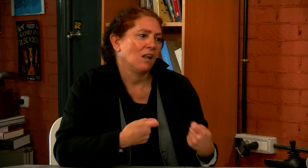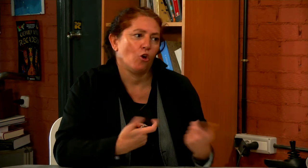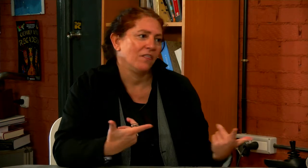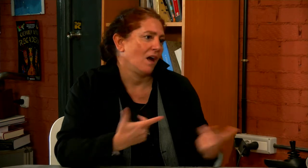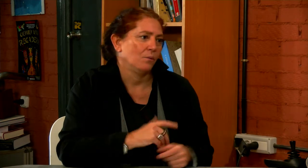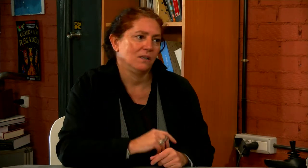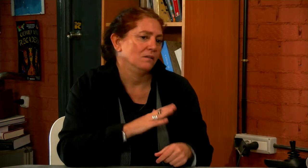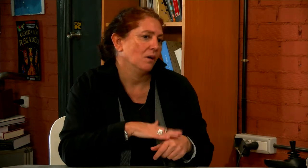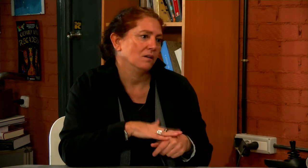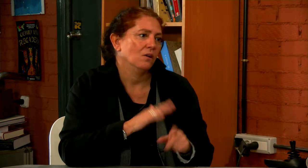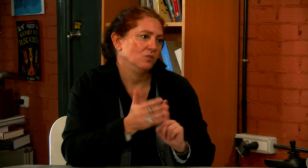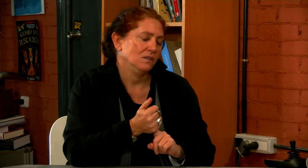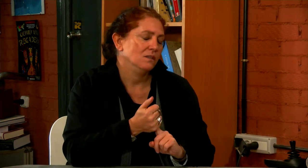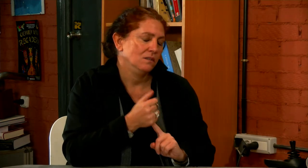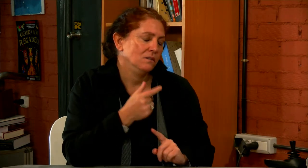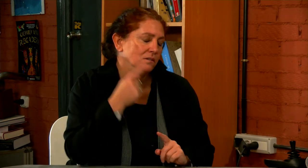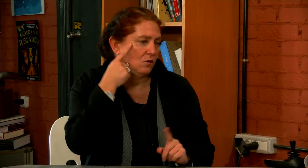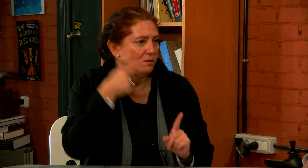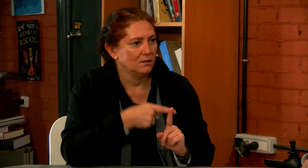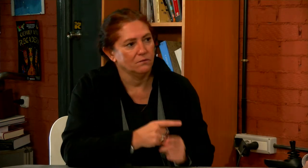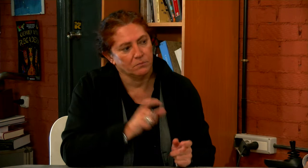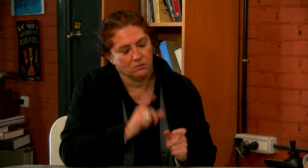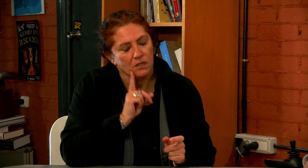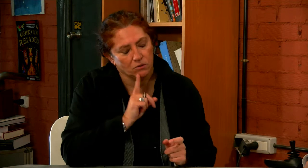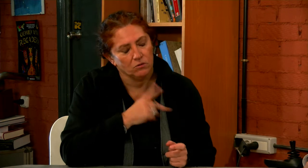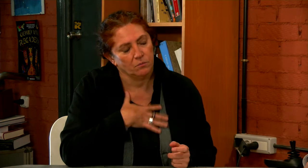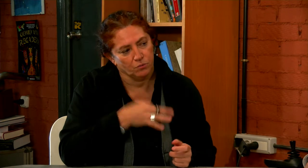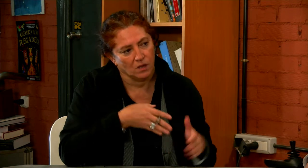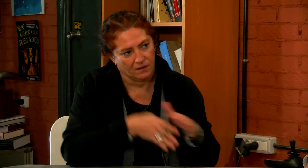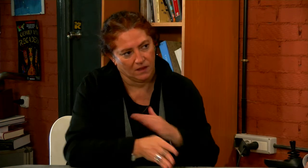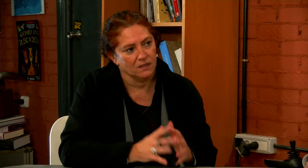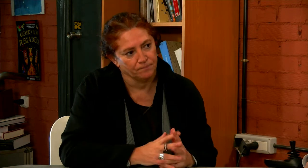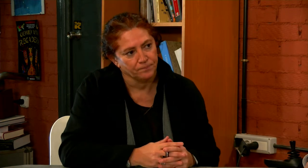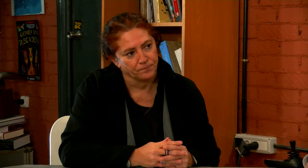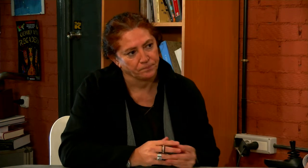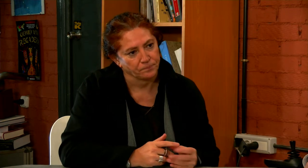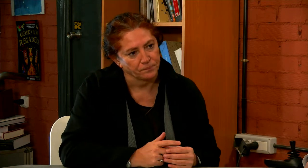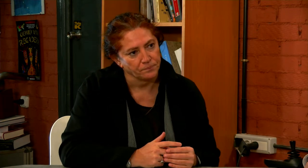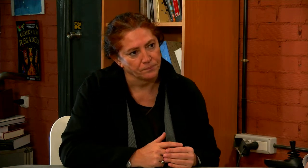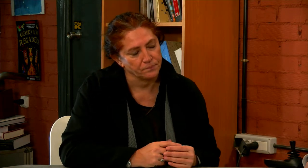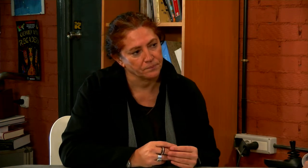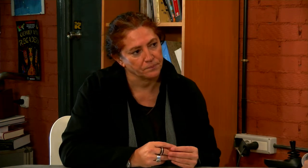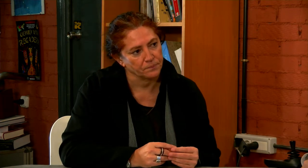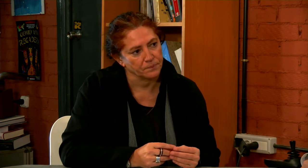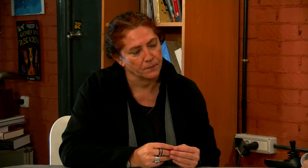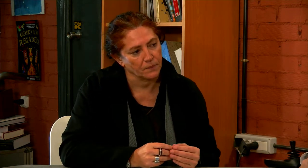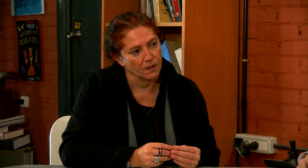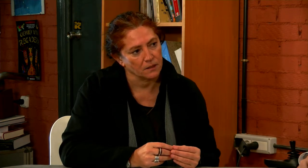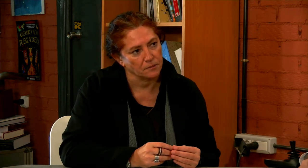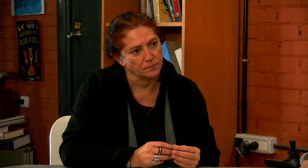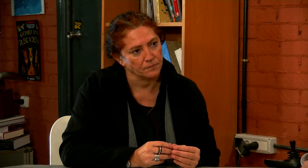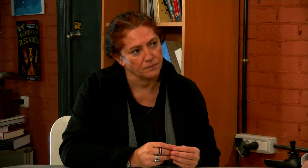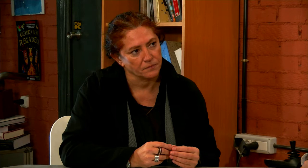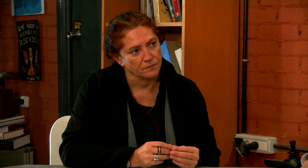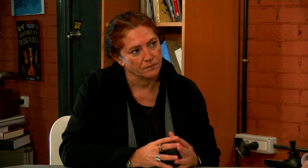por afrontar realmente esa reunión. Entonces, es nuestro objetivo para nosotras, para nuestro colectivo, afrontar